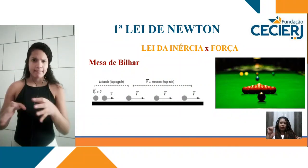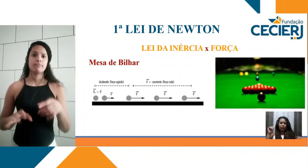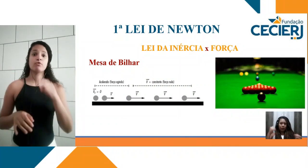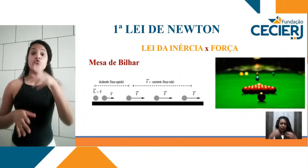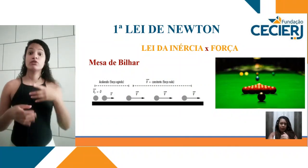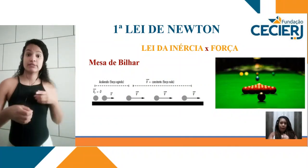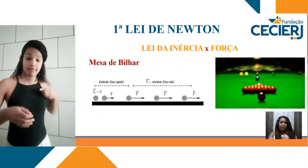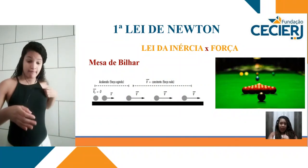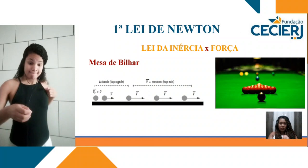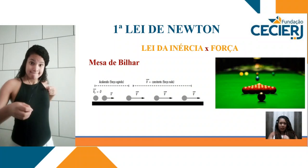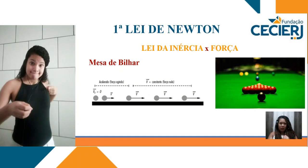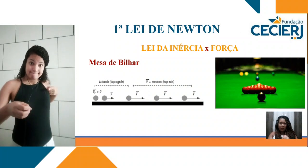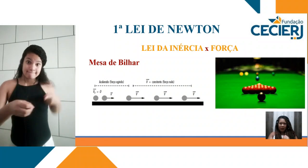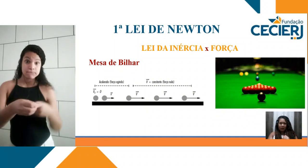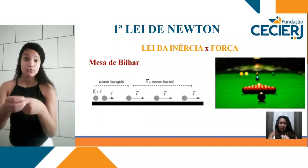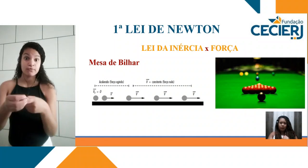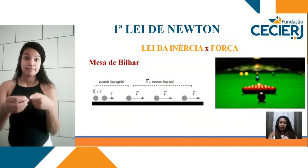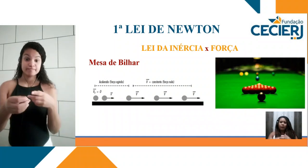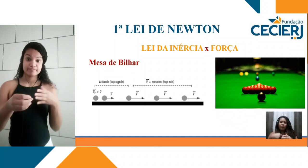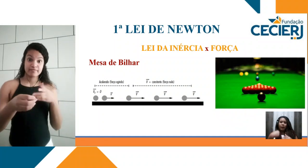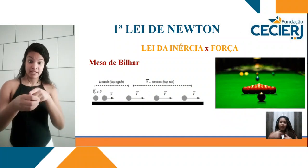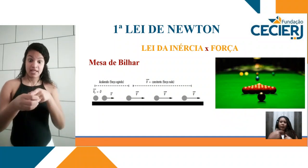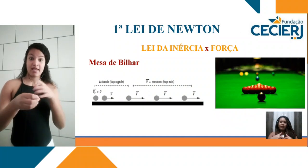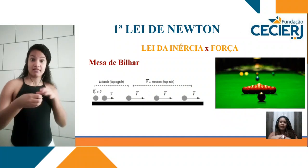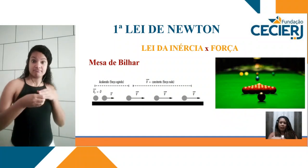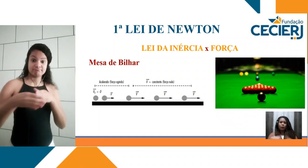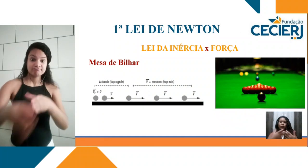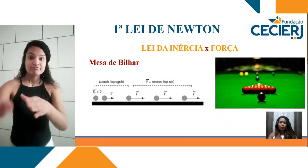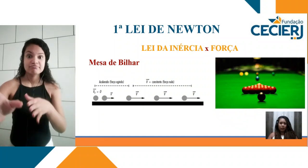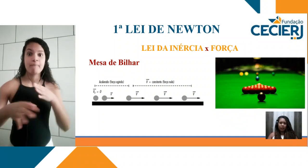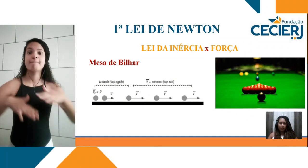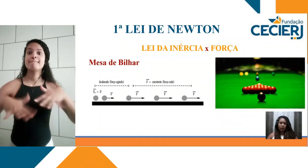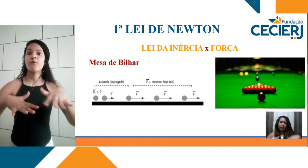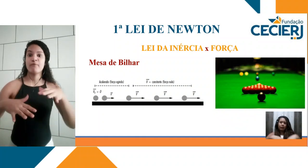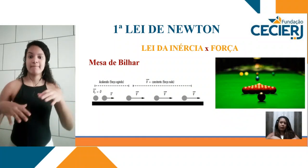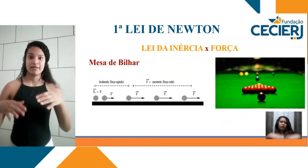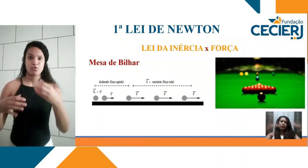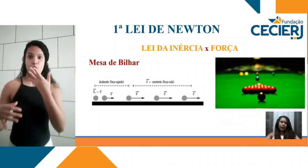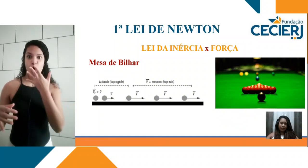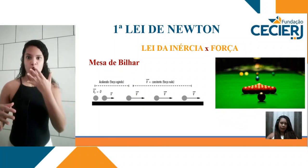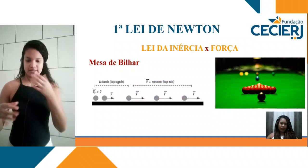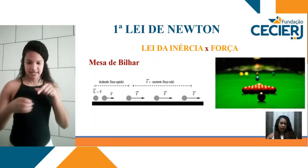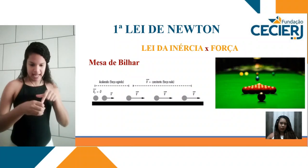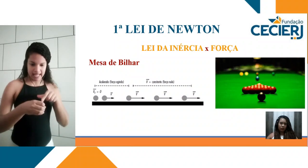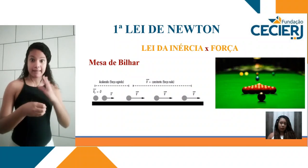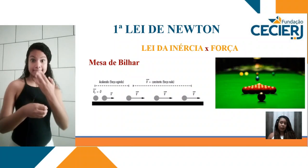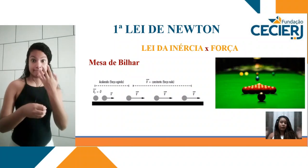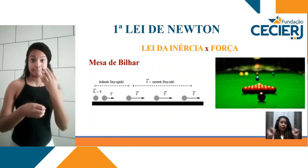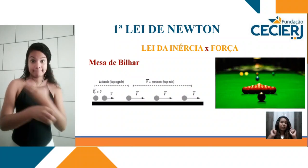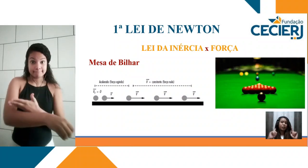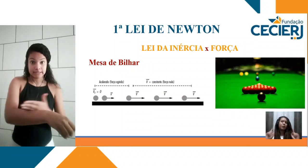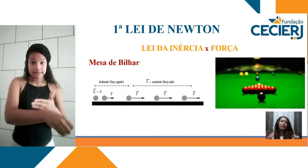você pega o taco e bate na bola branca para a bola branca acertar as bolas coloridas e elas serem encaçapadas. Então o